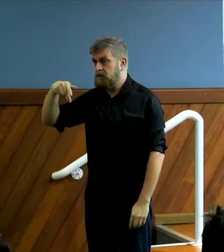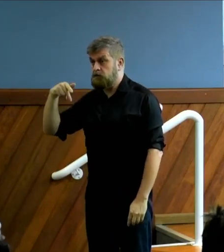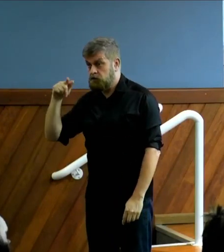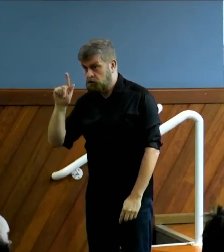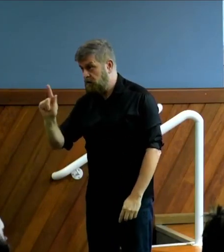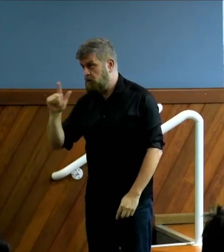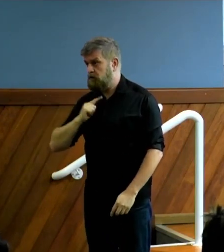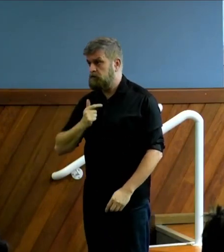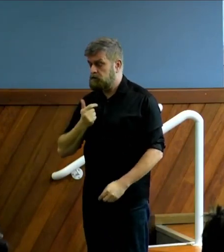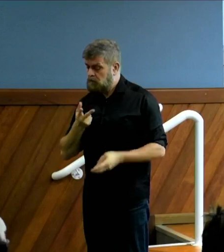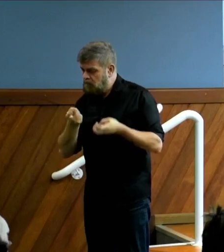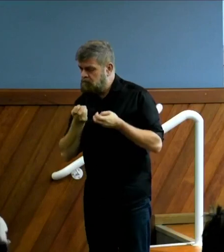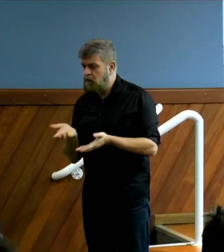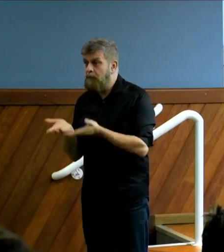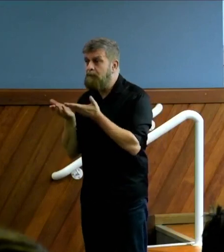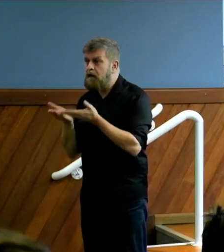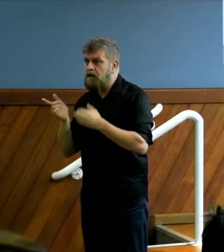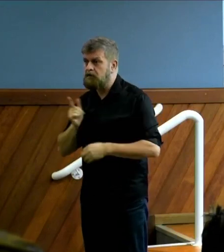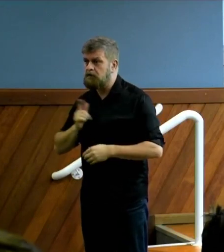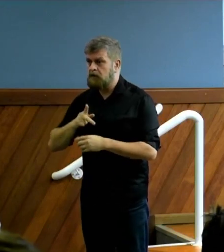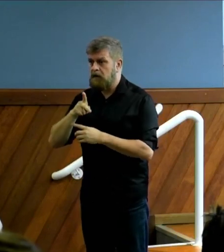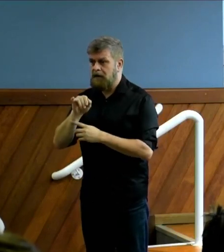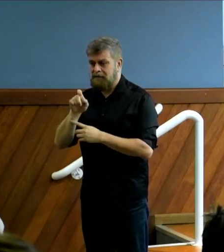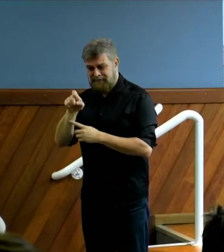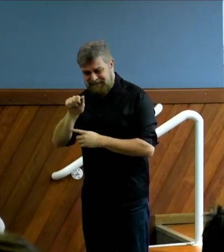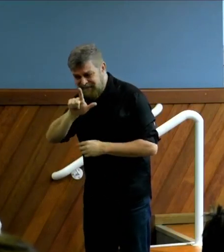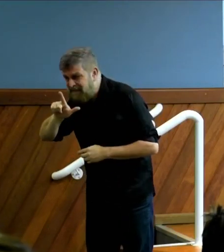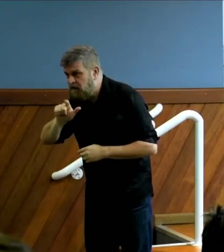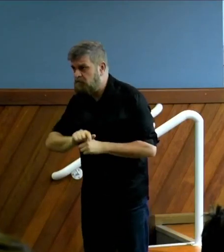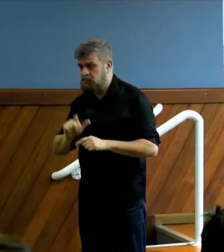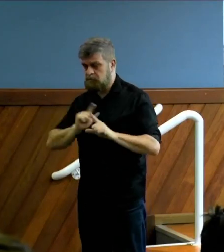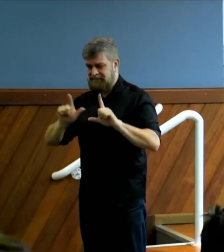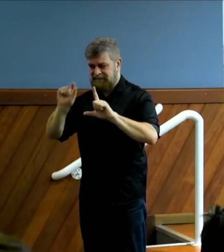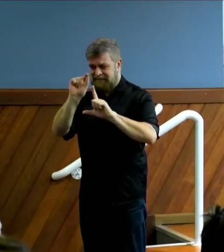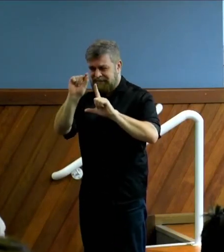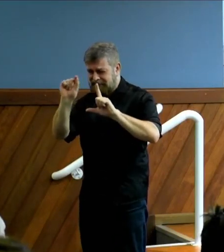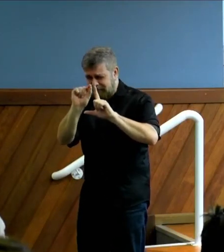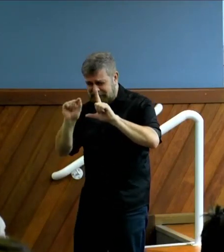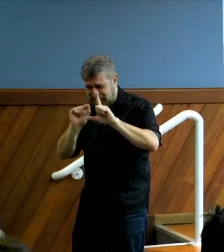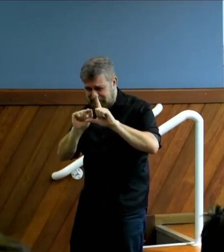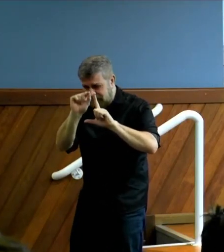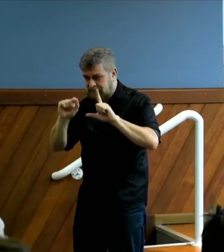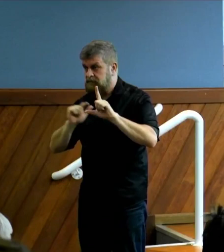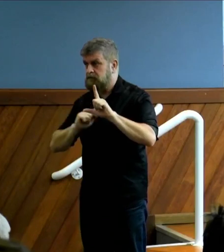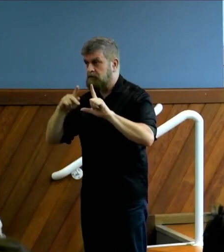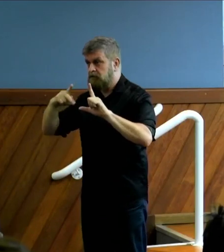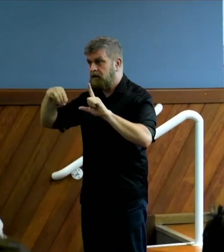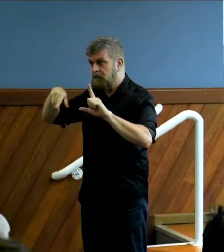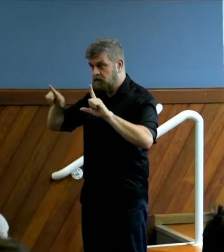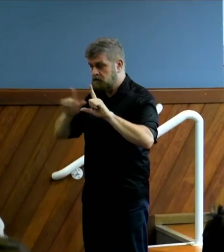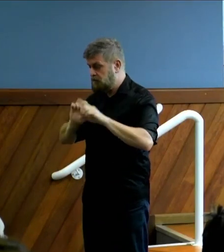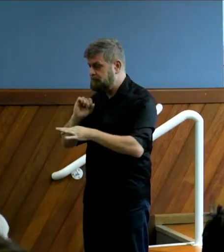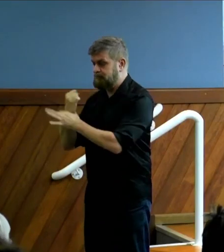é mais leve, que a quantidade de pixels gerada no arquivo TIFF e o PNG garante, até porque